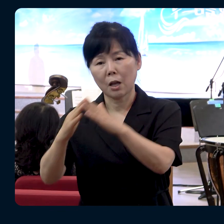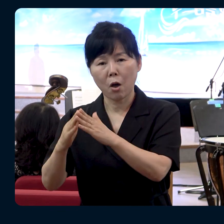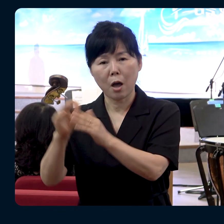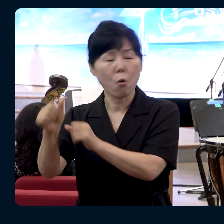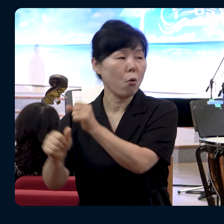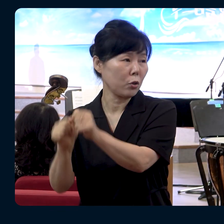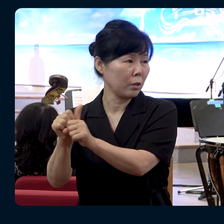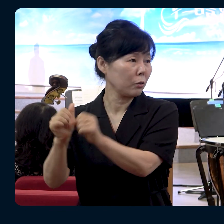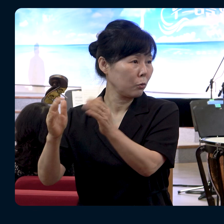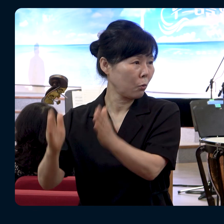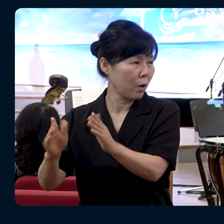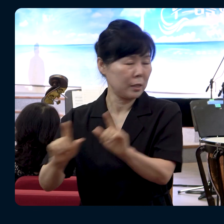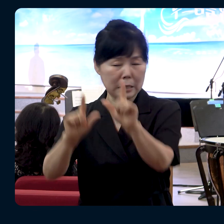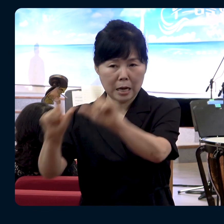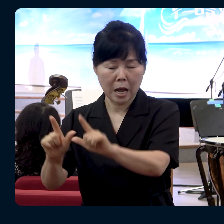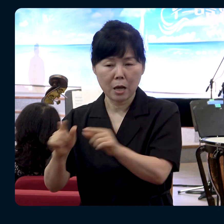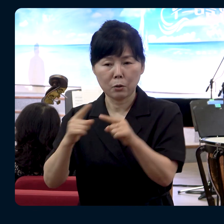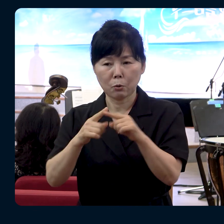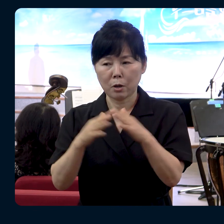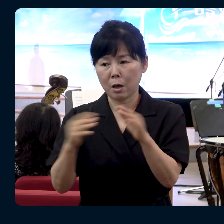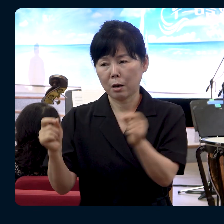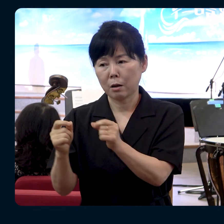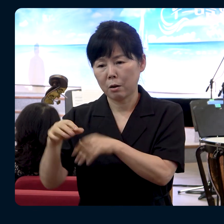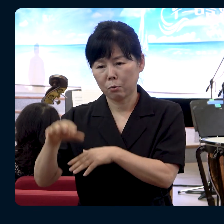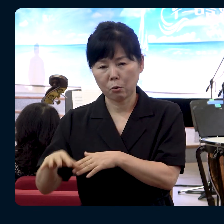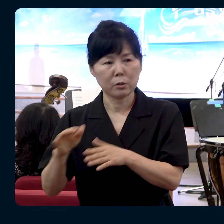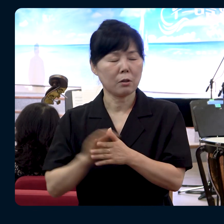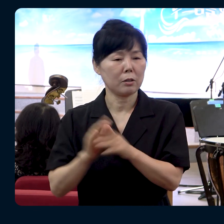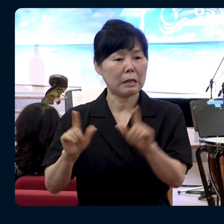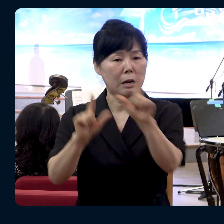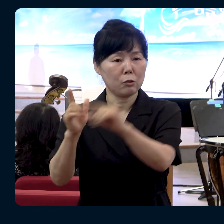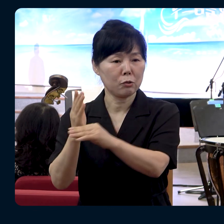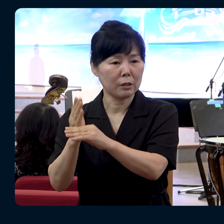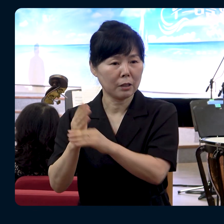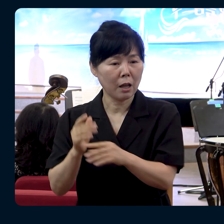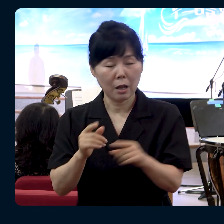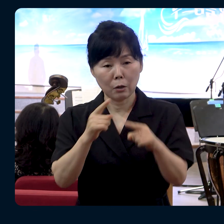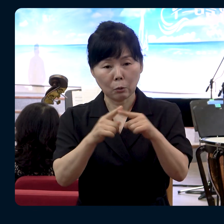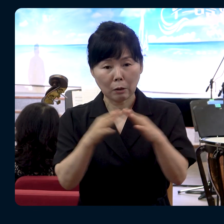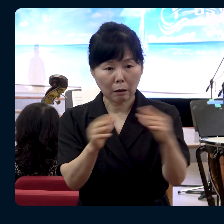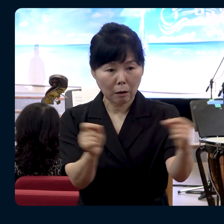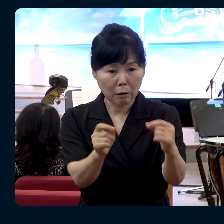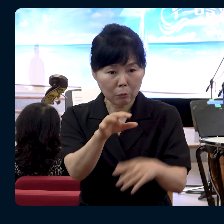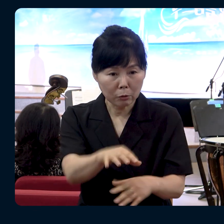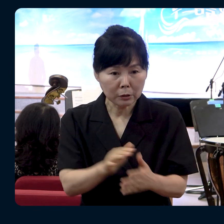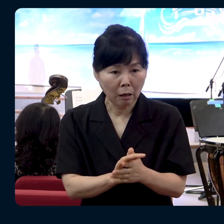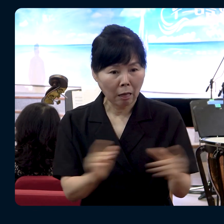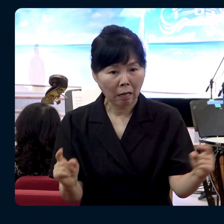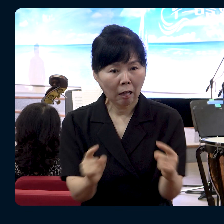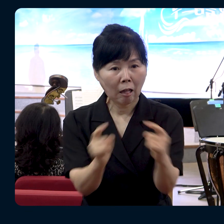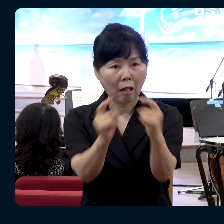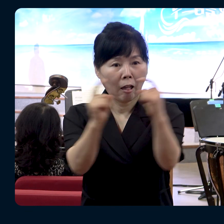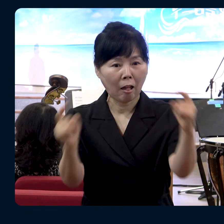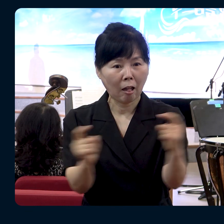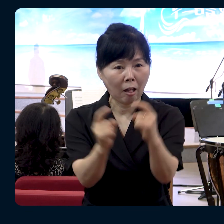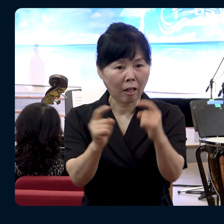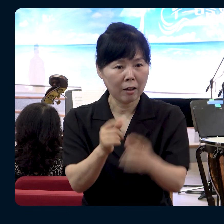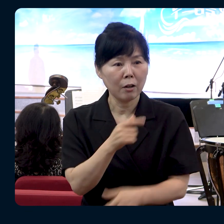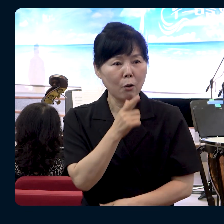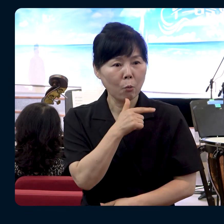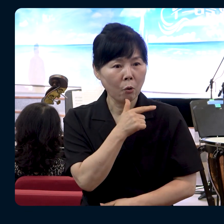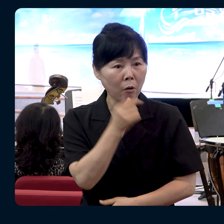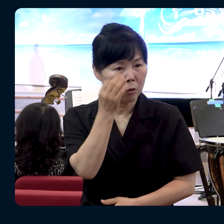됐는데, 처음으로 교회 근처에서 막 서로 다투시는 모습들을 많이 봤어요. 2번 봤습니다. 월요일 날 한 번, 화요일 날